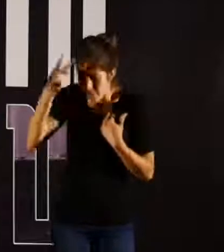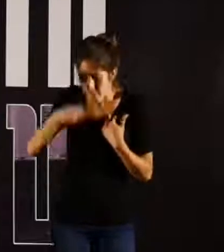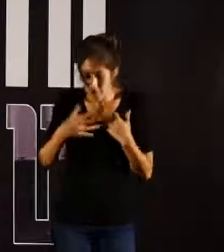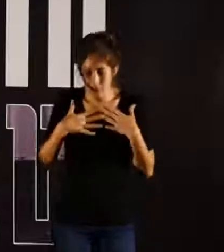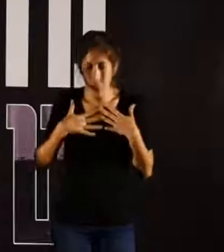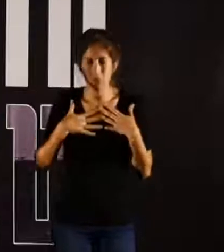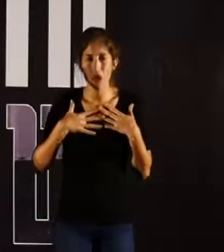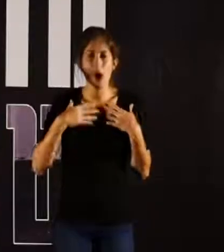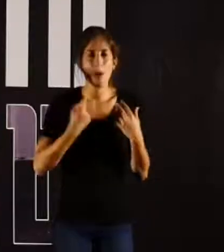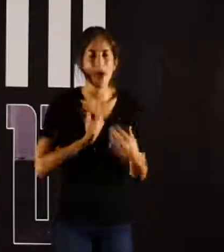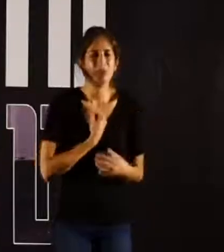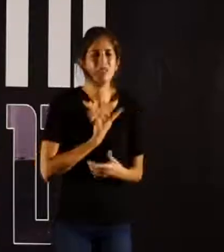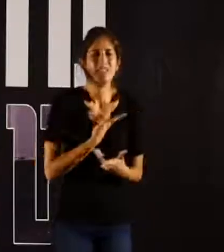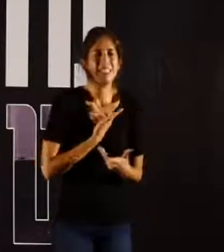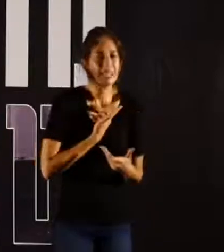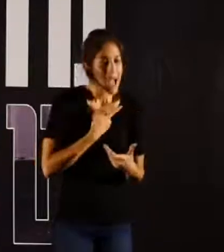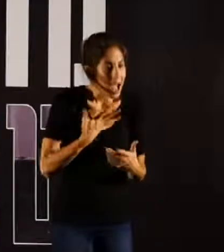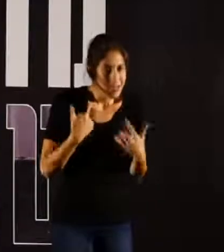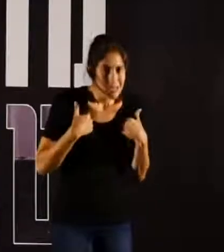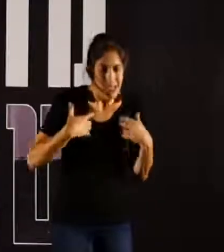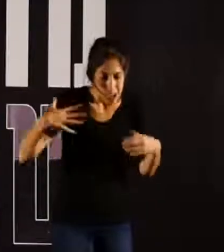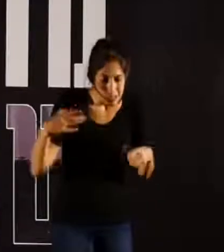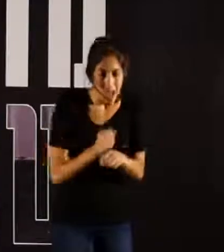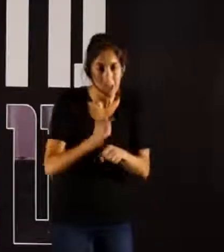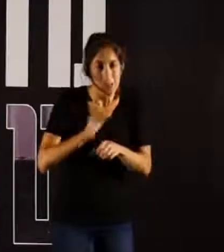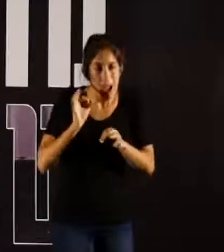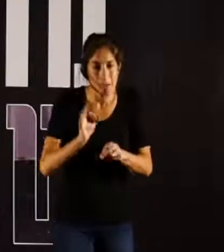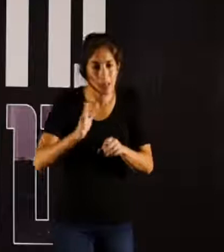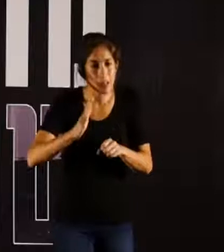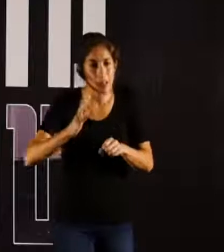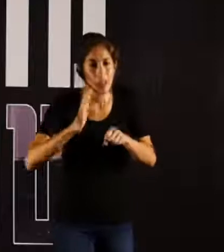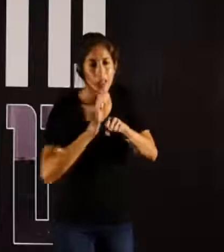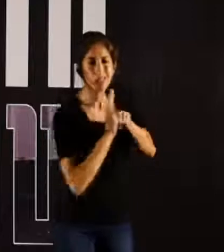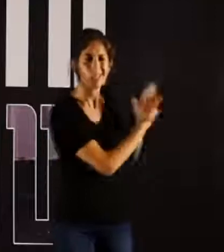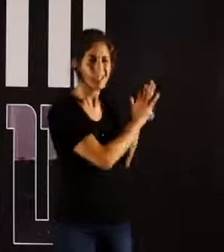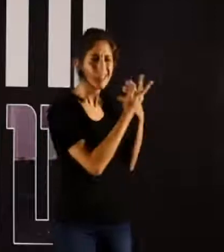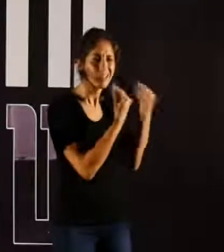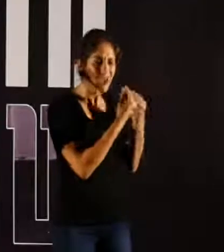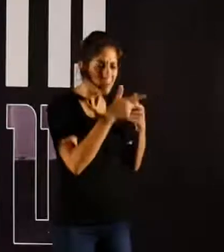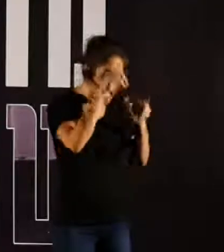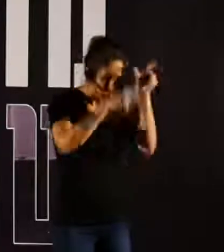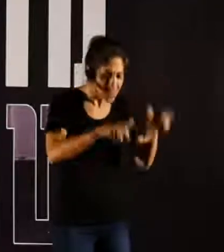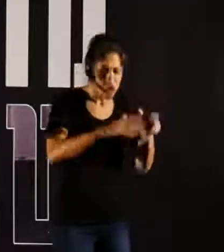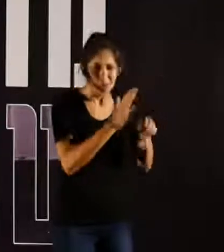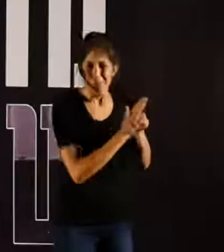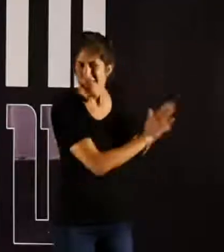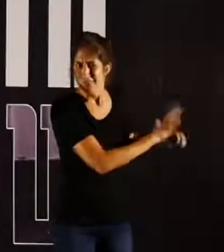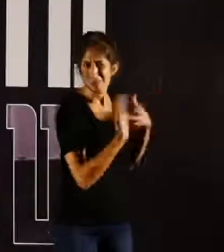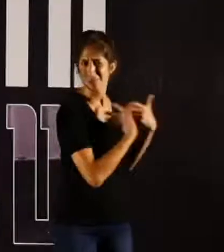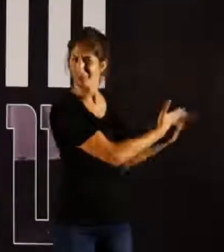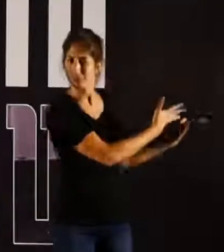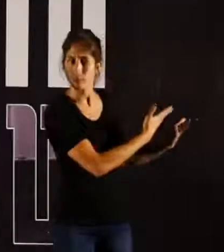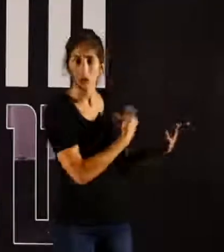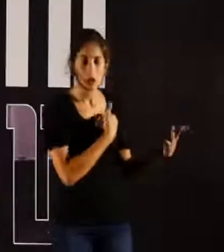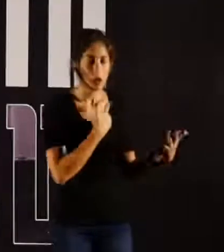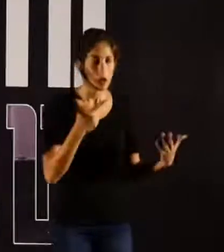בעצמי כמה הצלחתי במהלך השירות שלי לדחוק לאחורה של הראש שלי את האנשים האלה. והאמת שבאותו רגע, בתוך